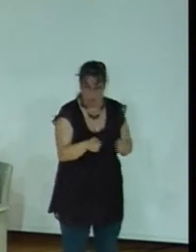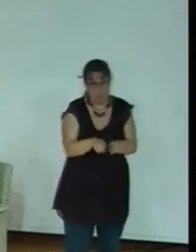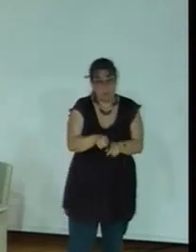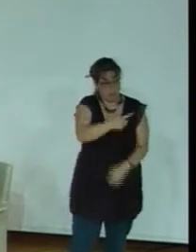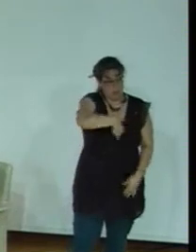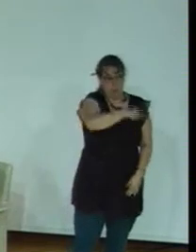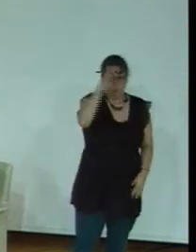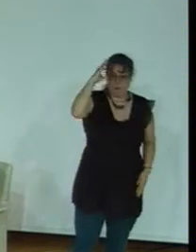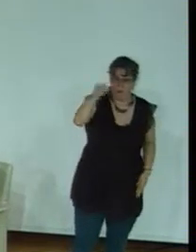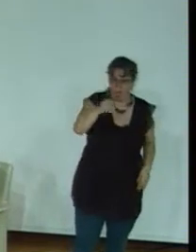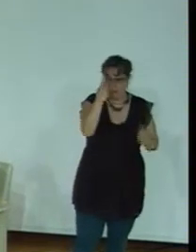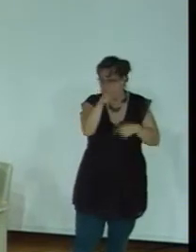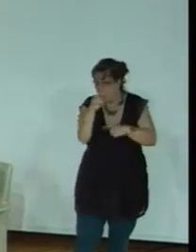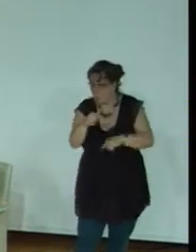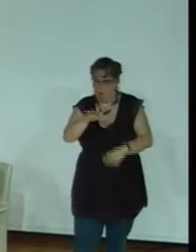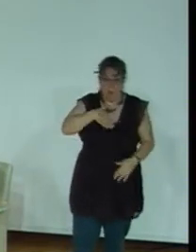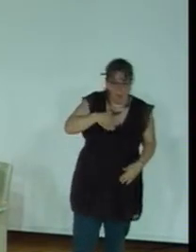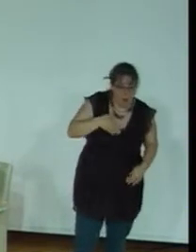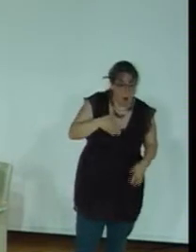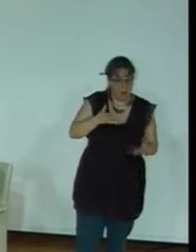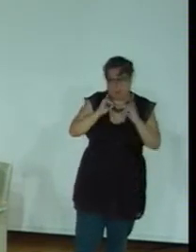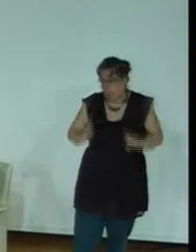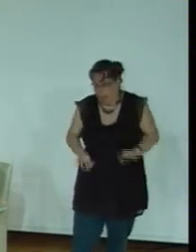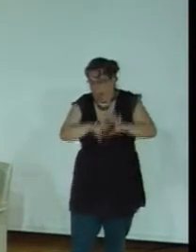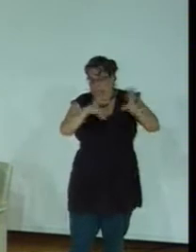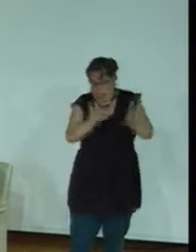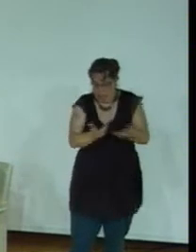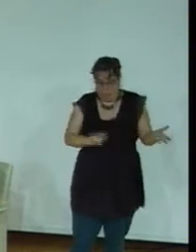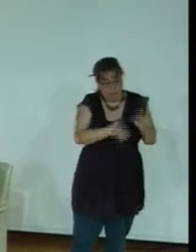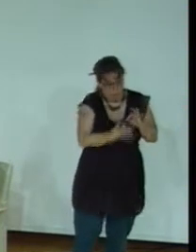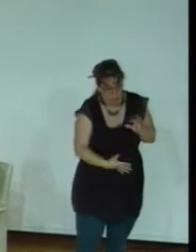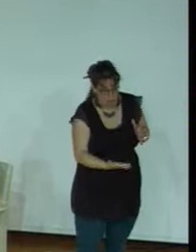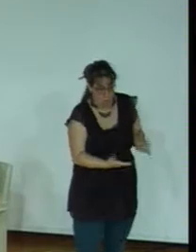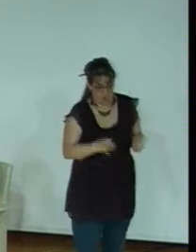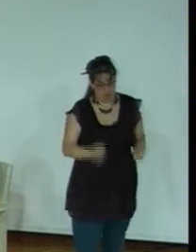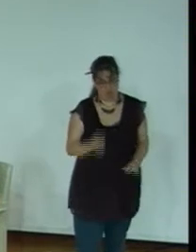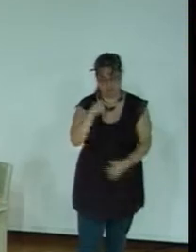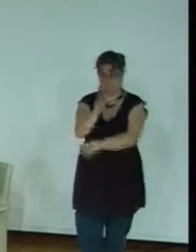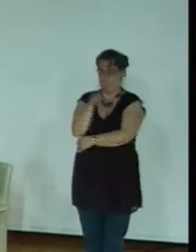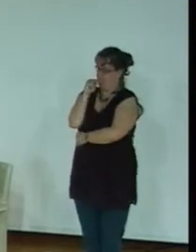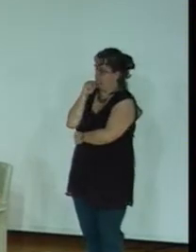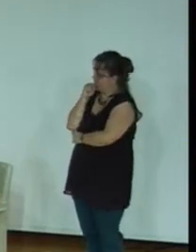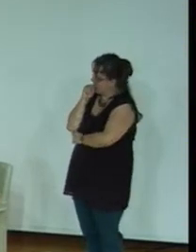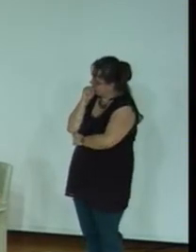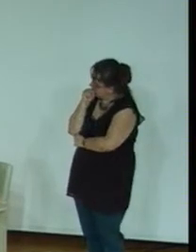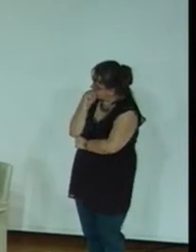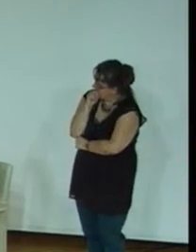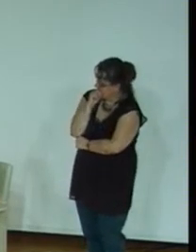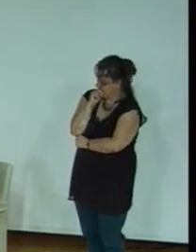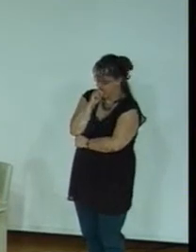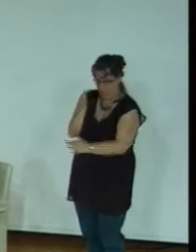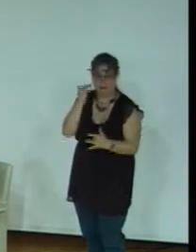des parlementaires, etc. Et le fait est qu'on peut être résolument inquiet. Alors c'est vrai que cette